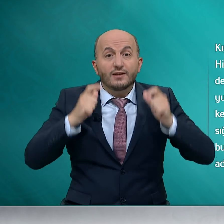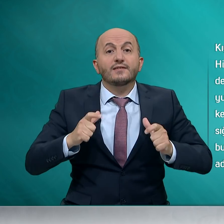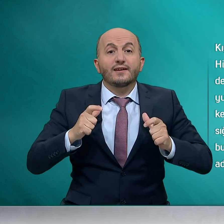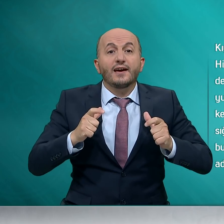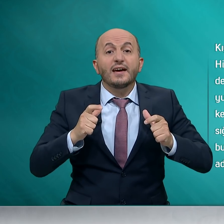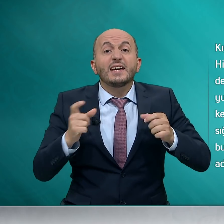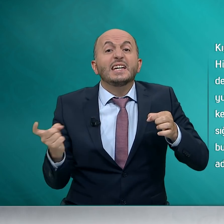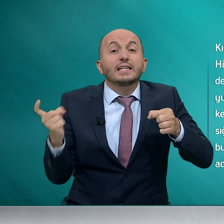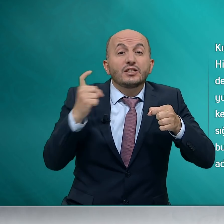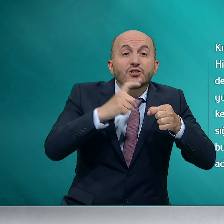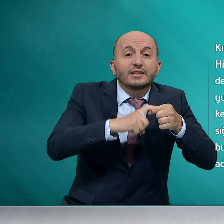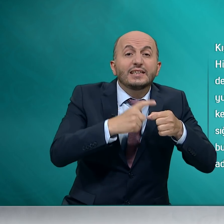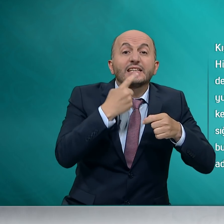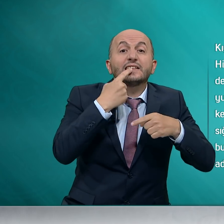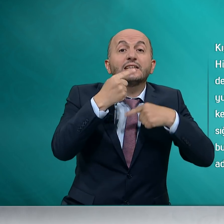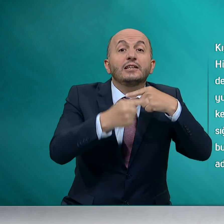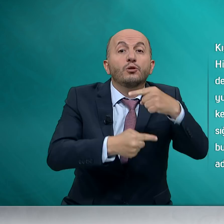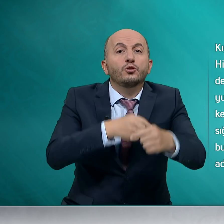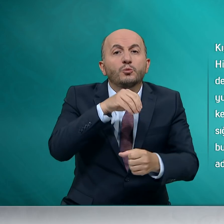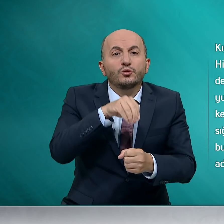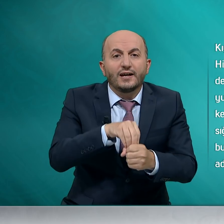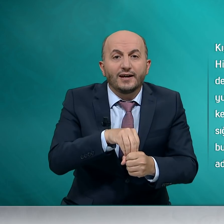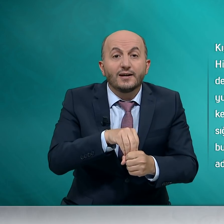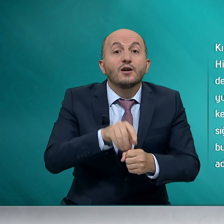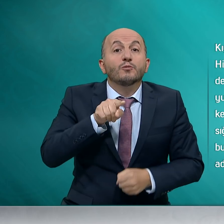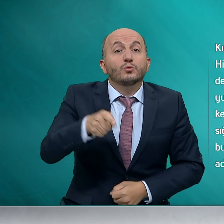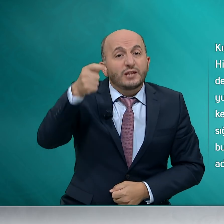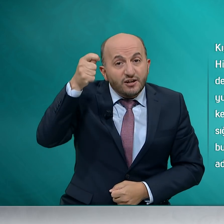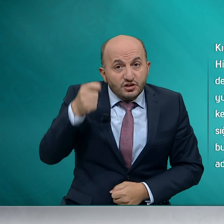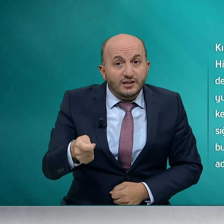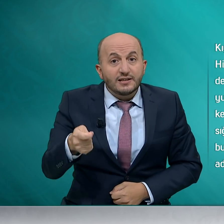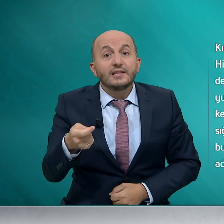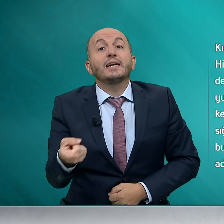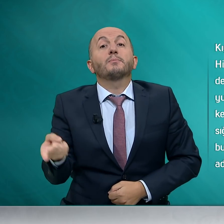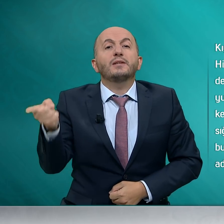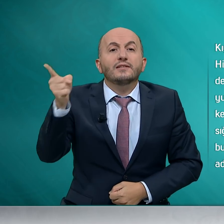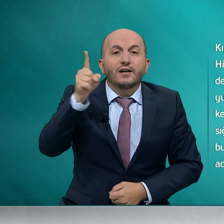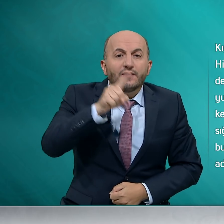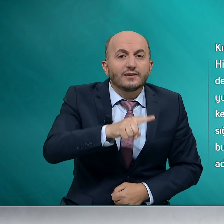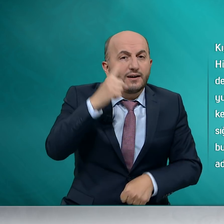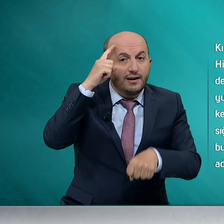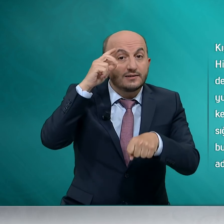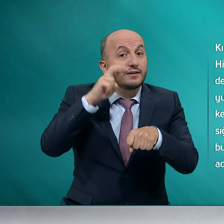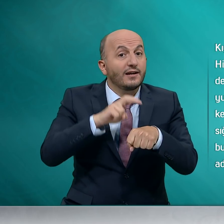ise hicretin yıl dönümünde bu gerçeği bir defa daha